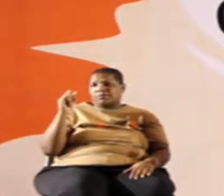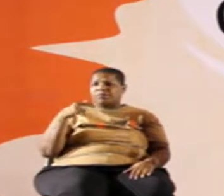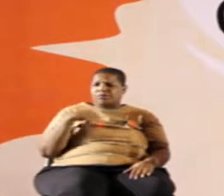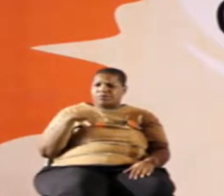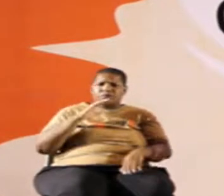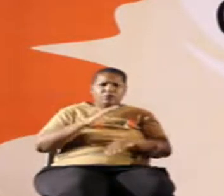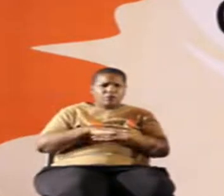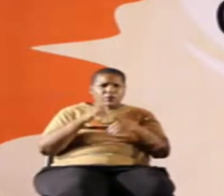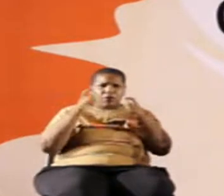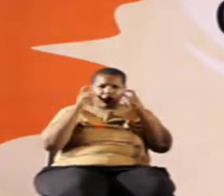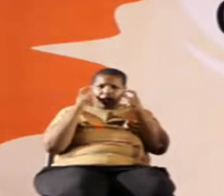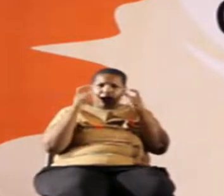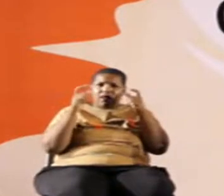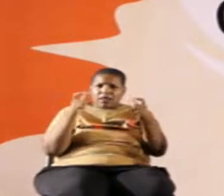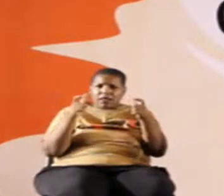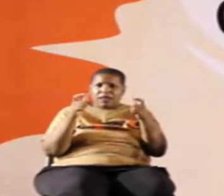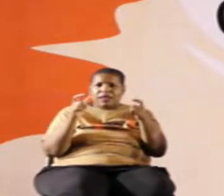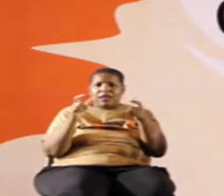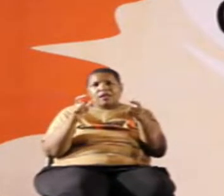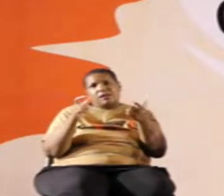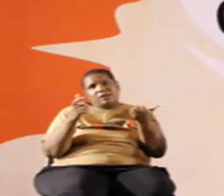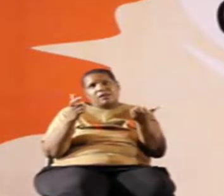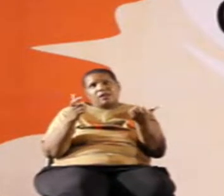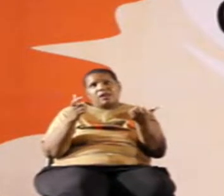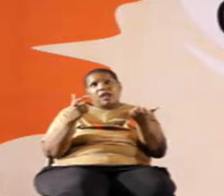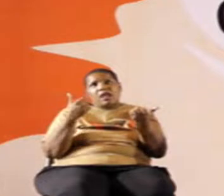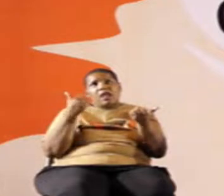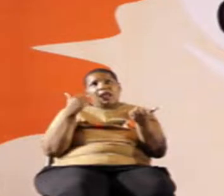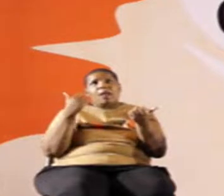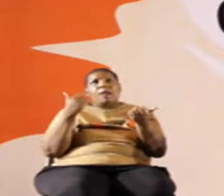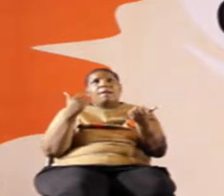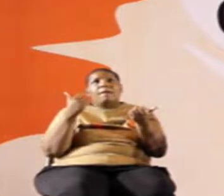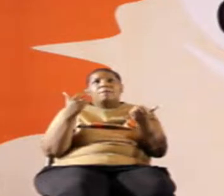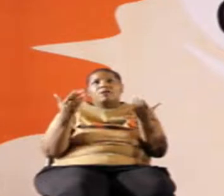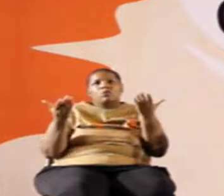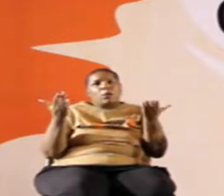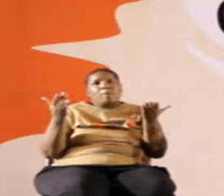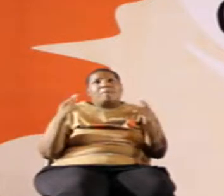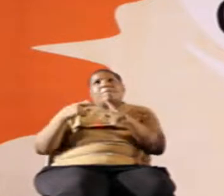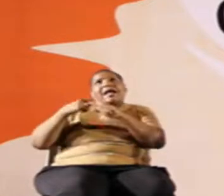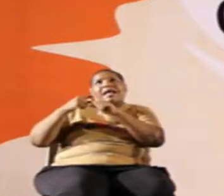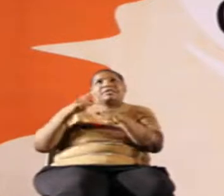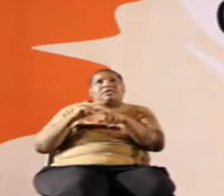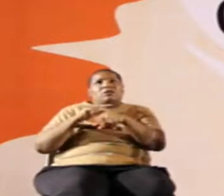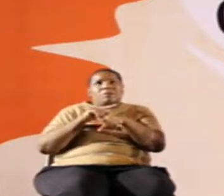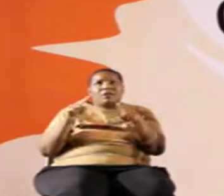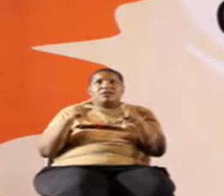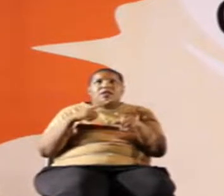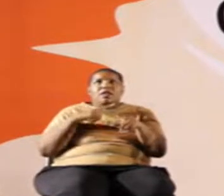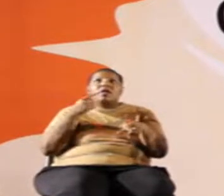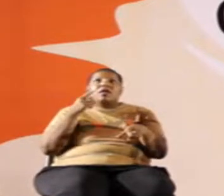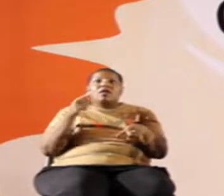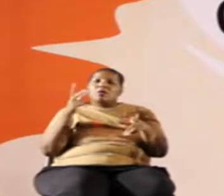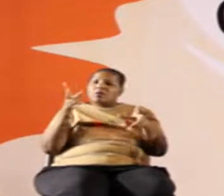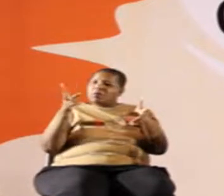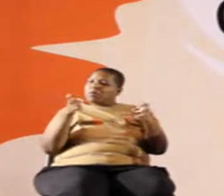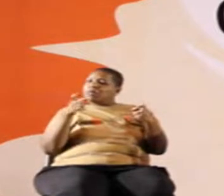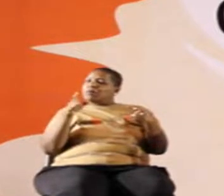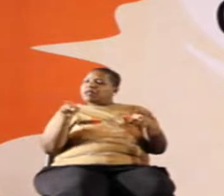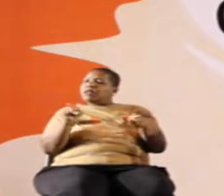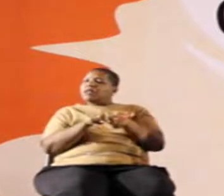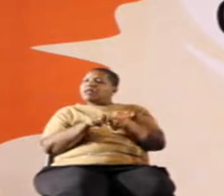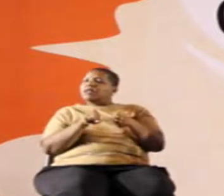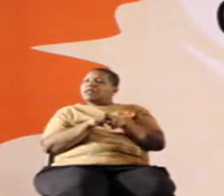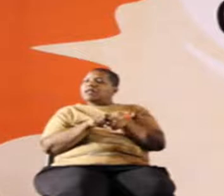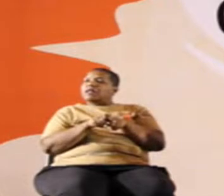mais interessante, quer dizer, não é mais, é tanto quanto, é que nas reportagens é muito perceptível também